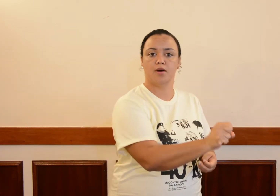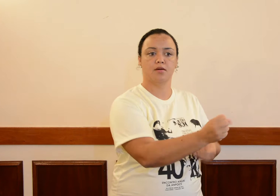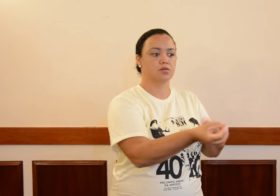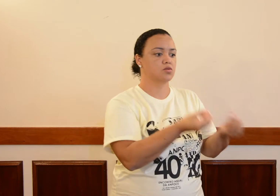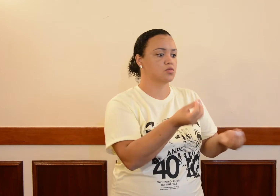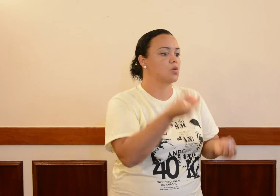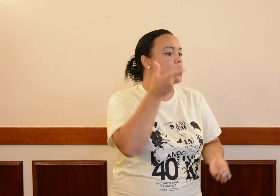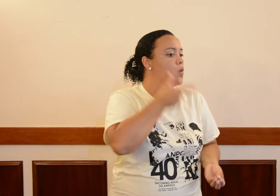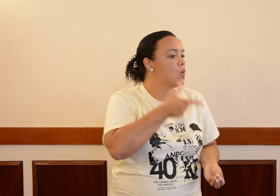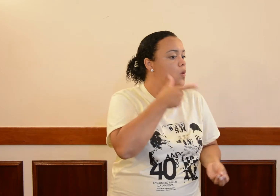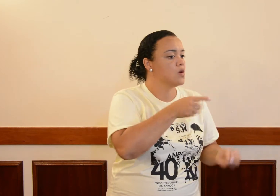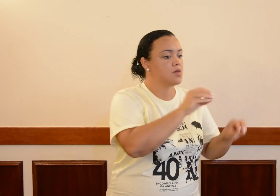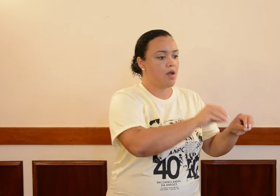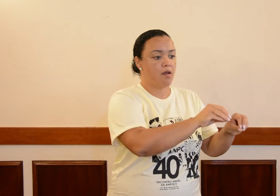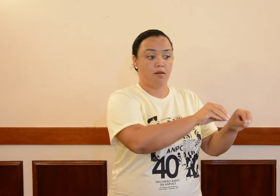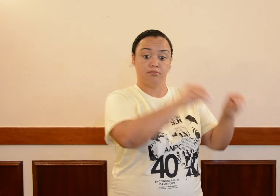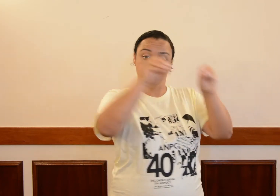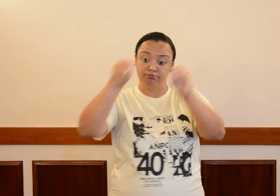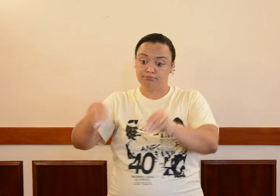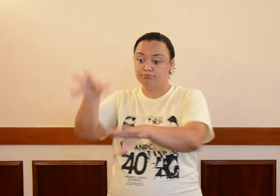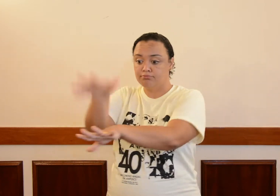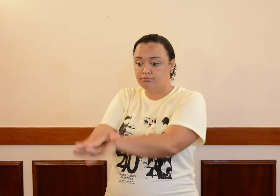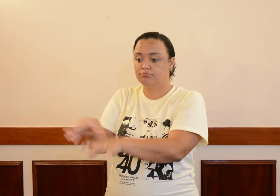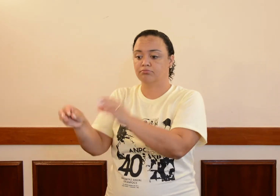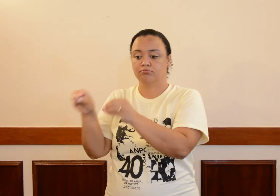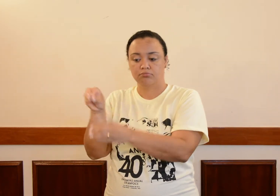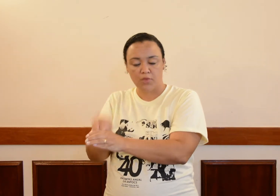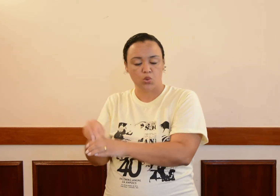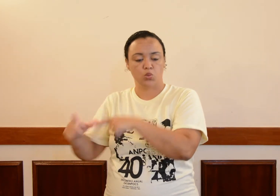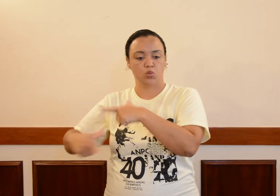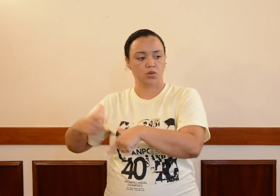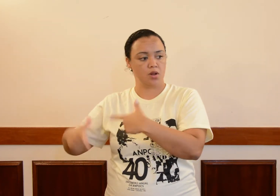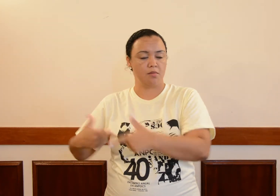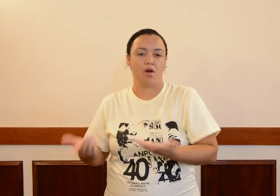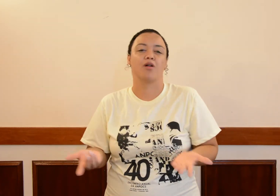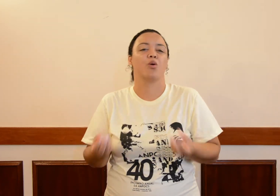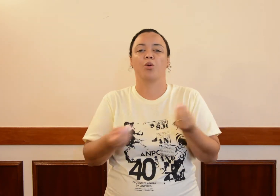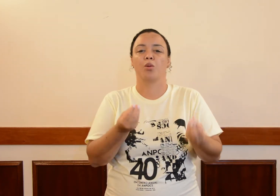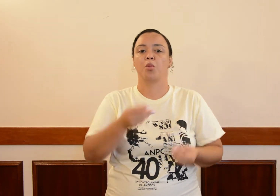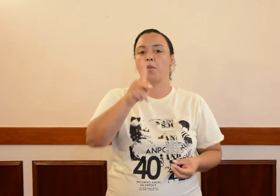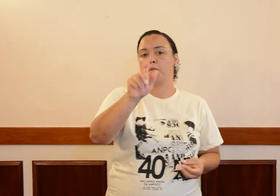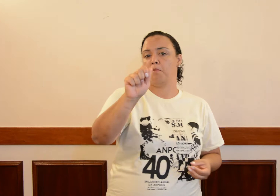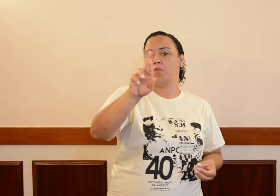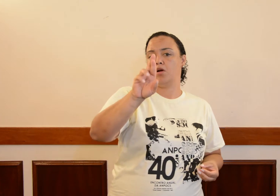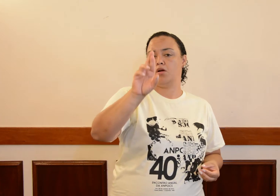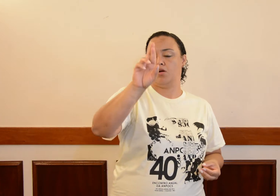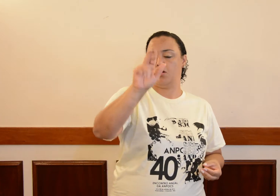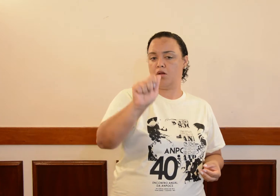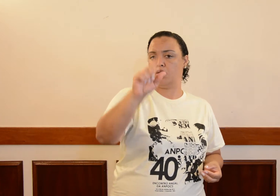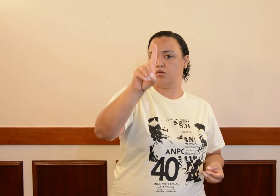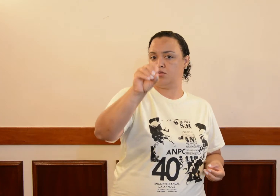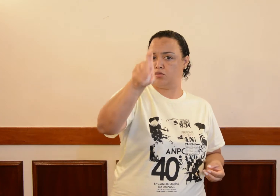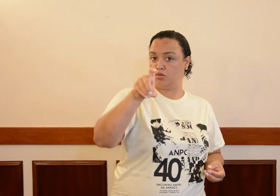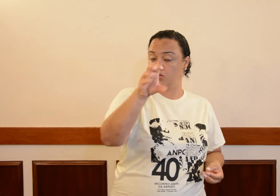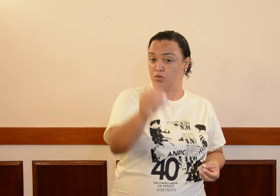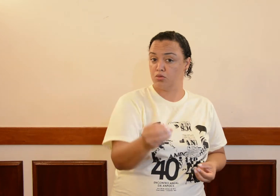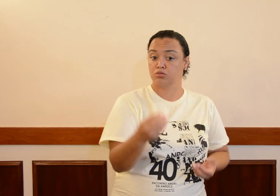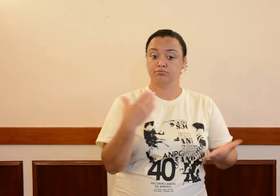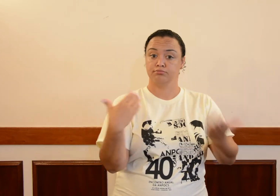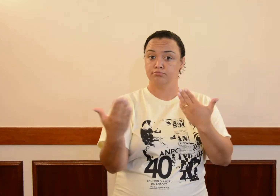pensemos essa categoria analítica através do paradoxo da subjetivação, ou seja, a constituição do sujeito como